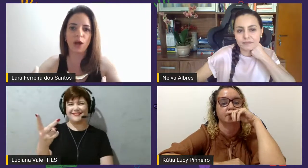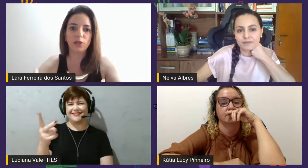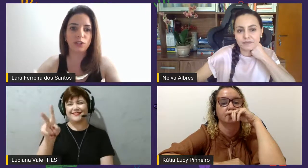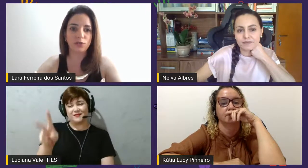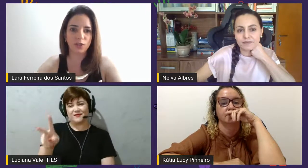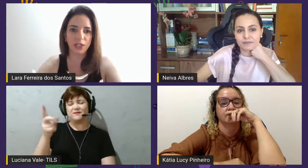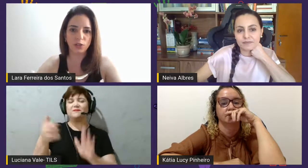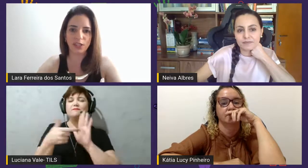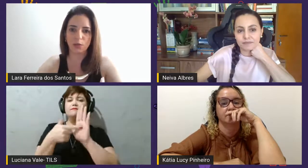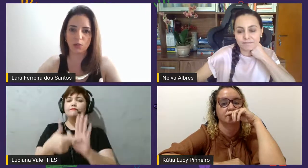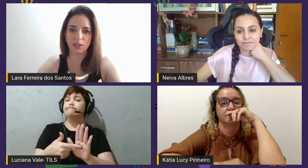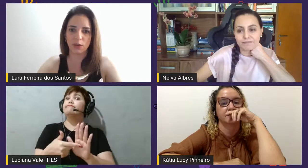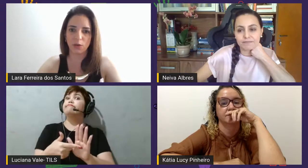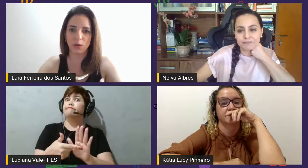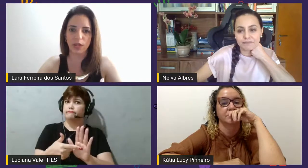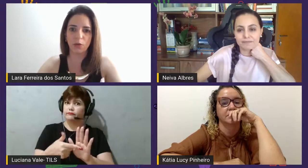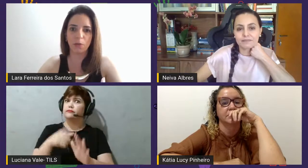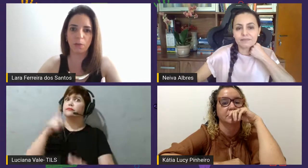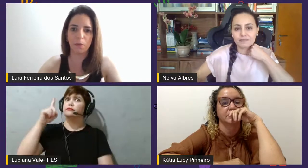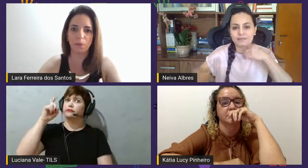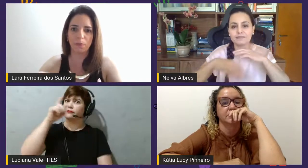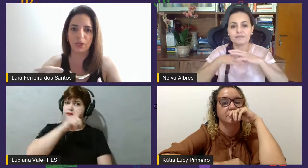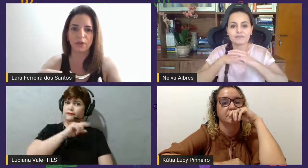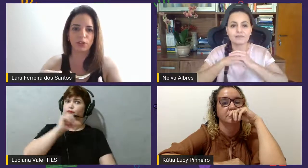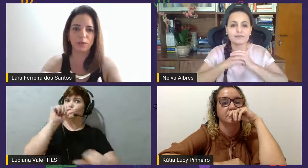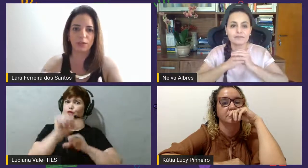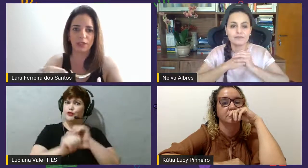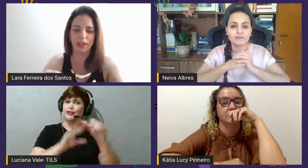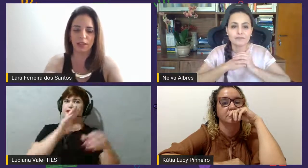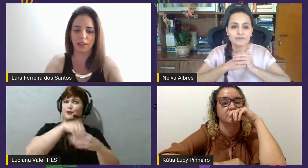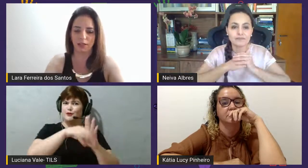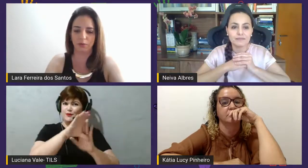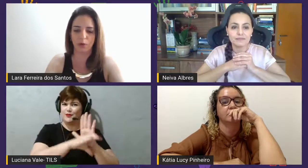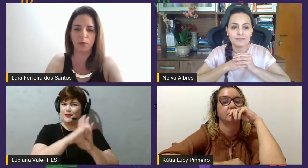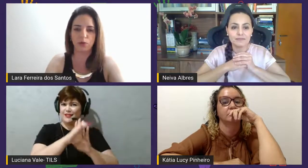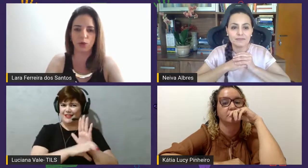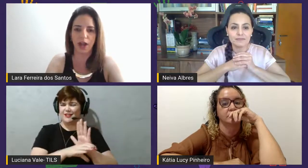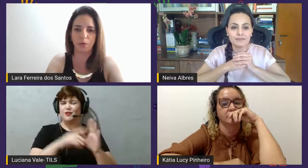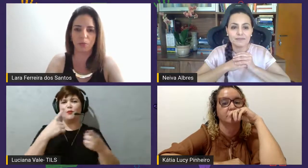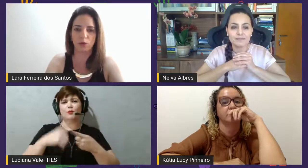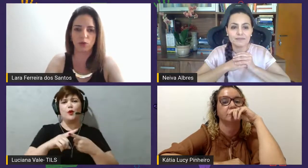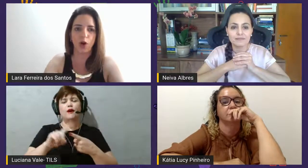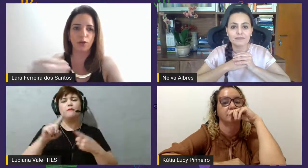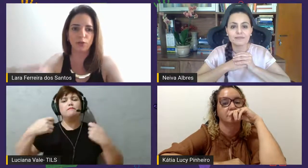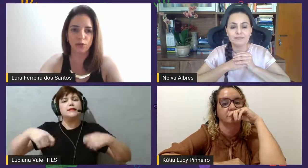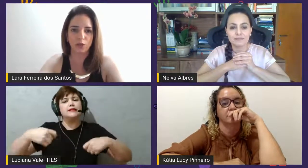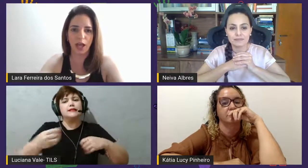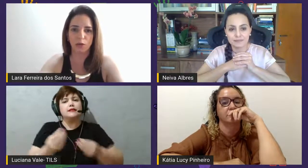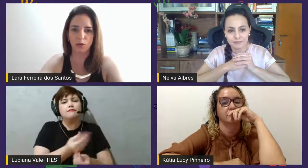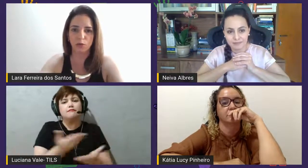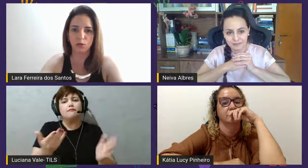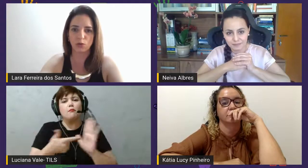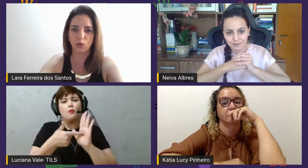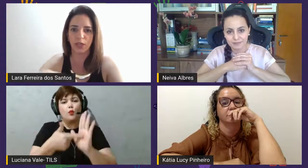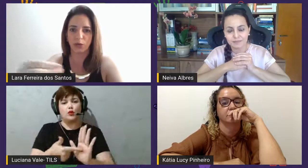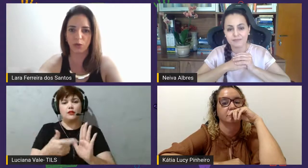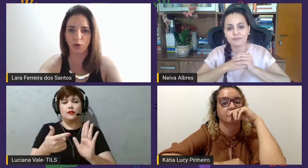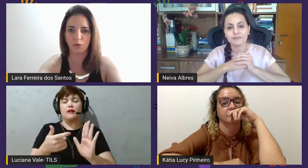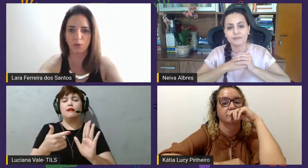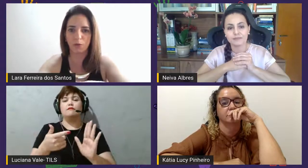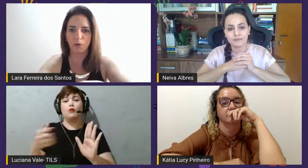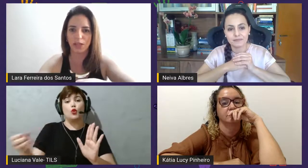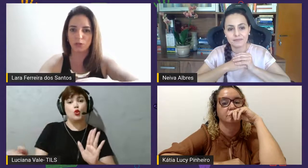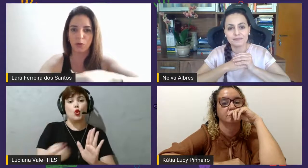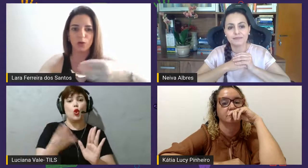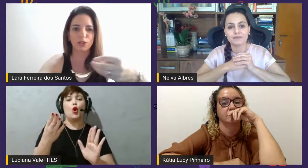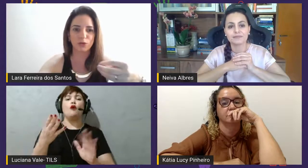é o quanto é difícil essa mudança no currículo, porque você tem que proporcionar para os novos alunos um currículo